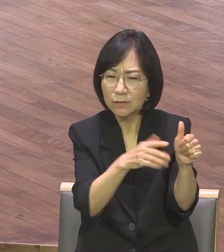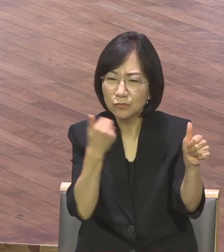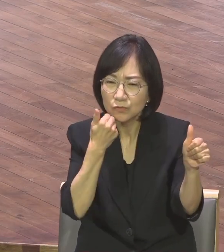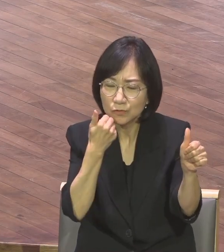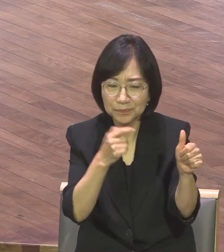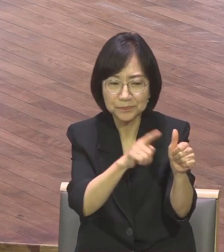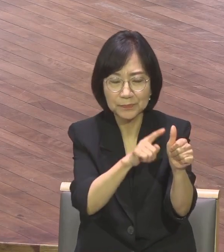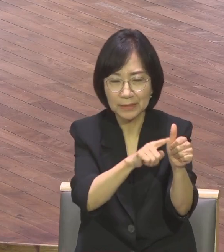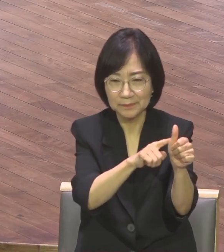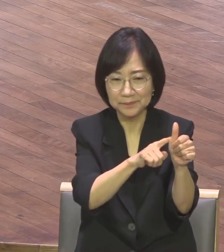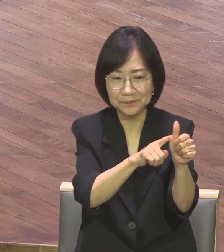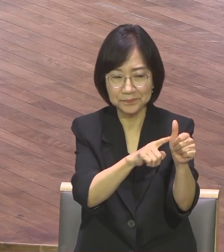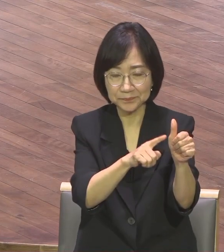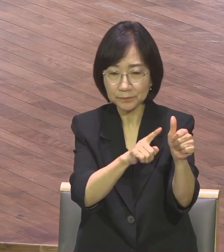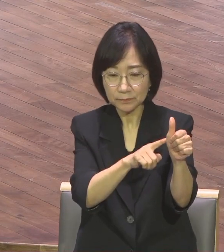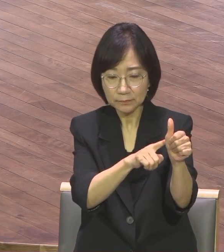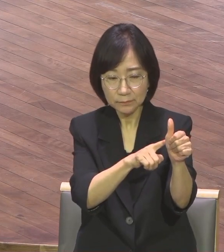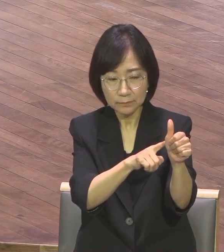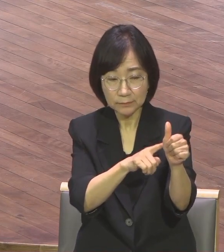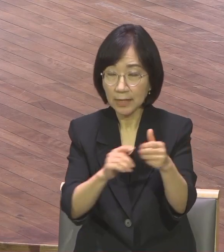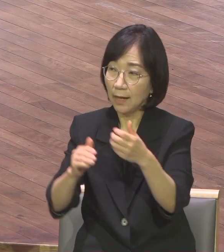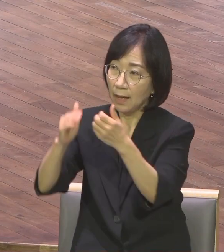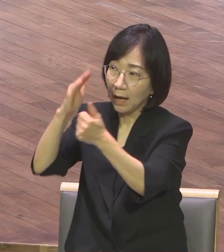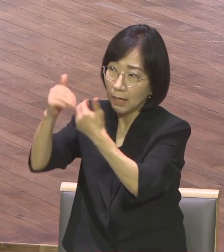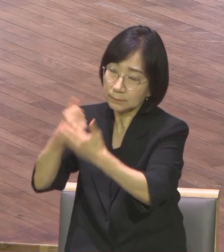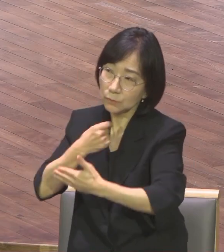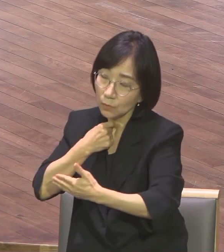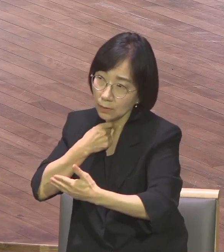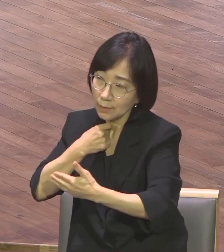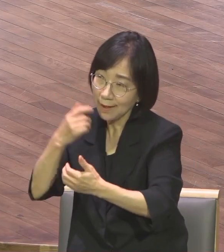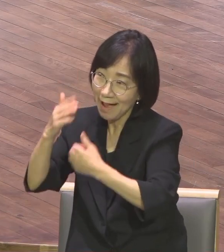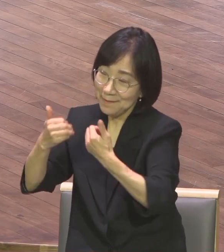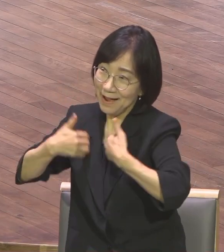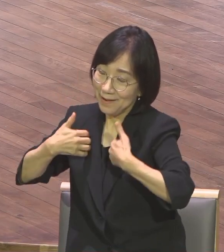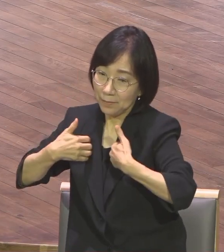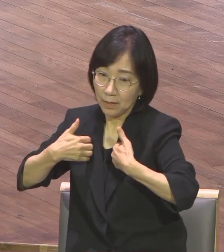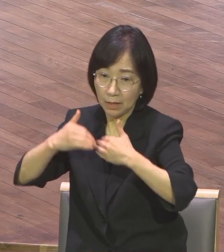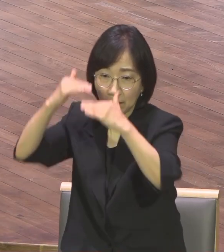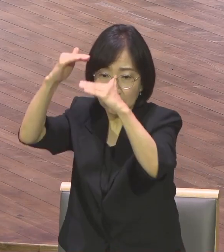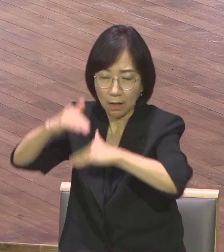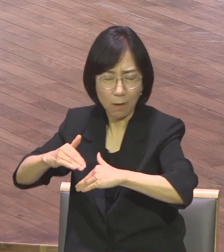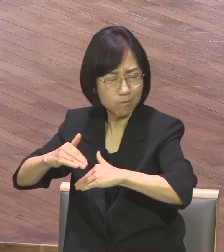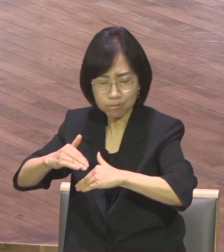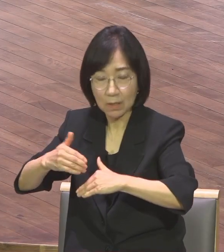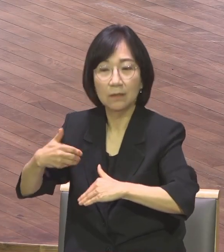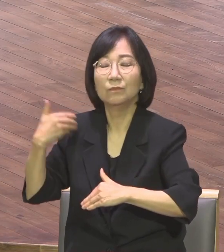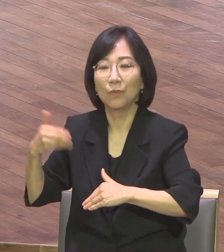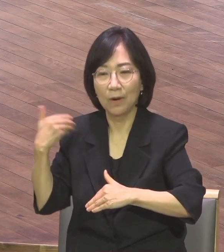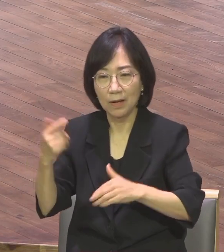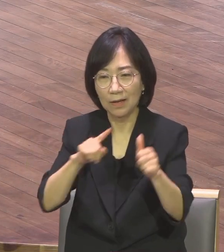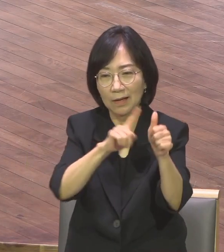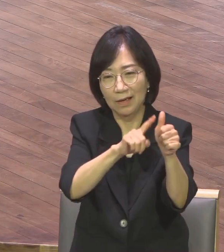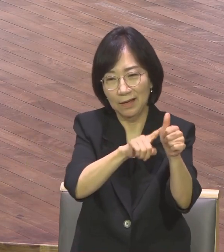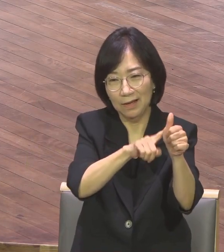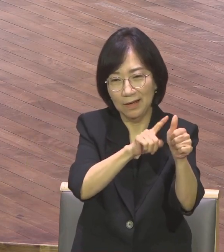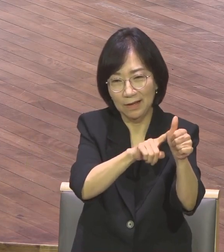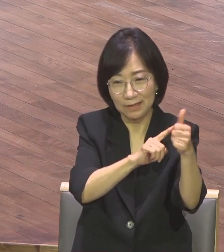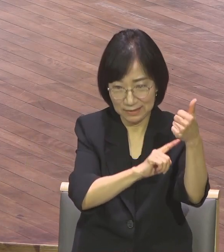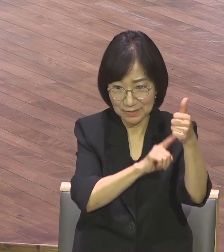원하시고 기뻐하시는 신앙생활의 참모습을 알지 못하고 큰 오해를 하고 있던